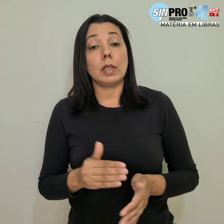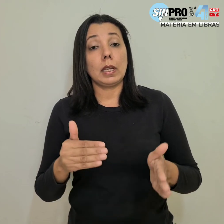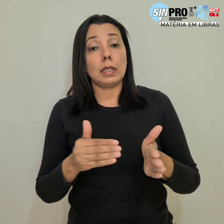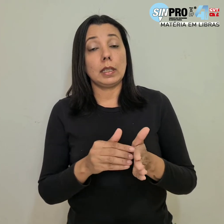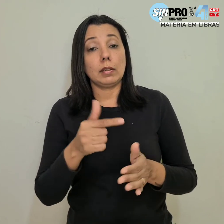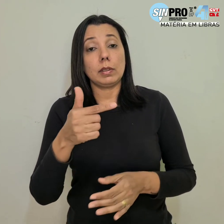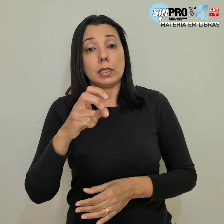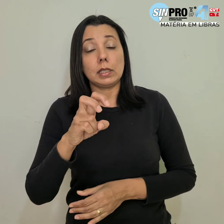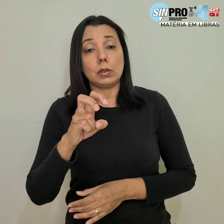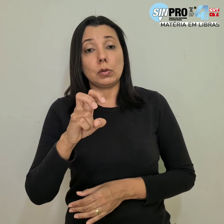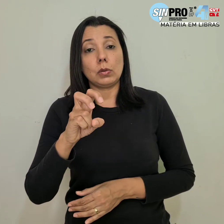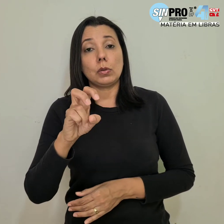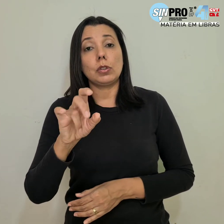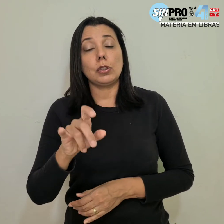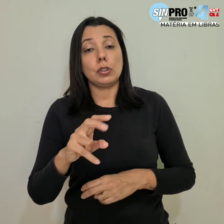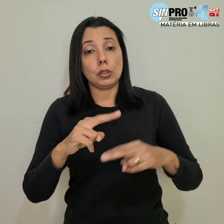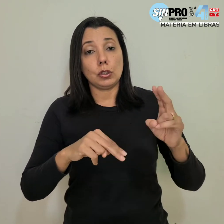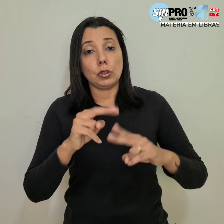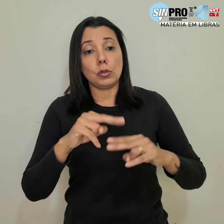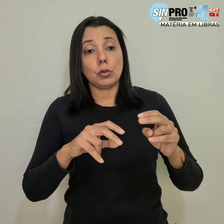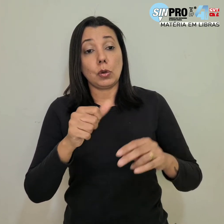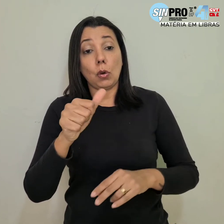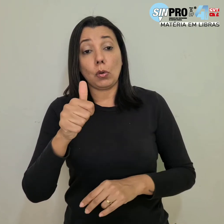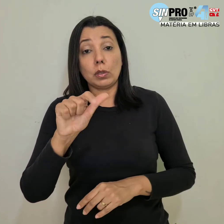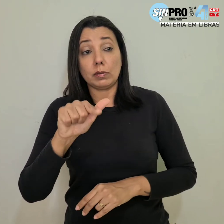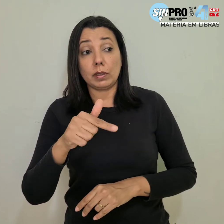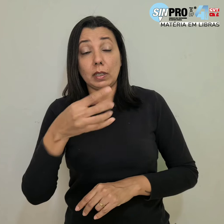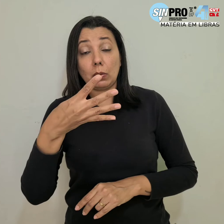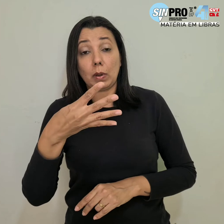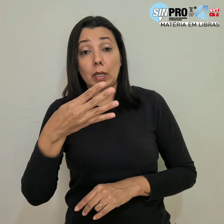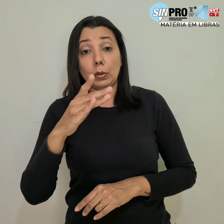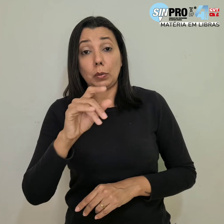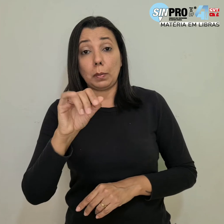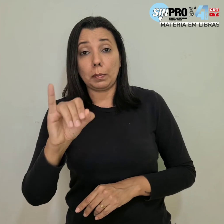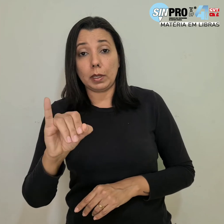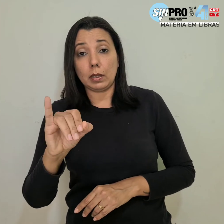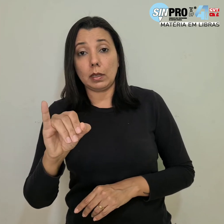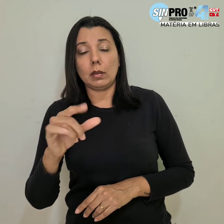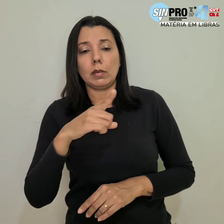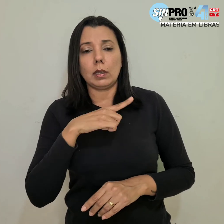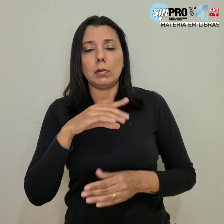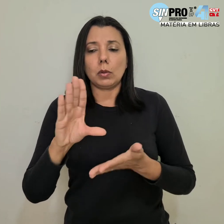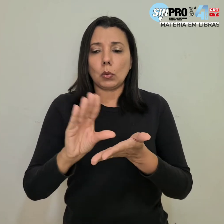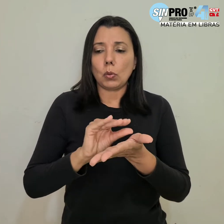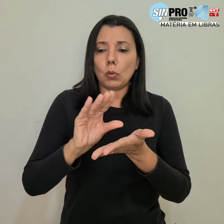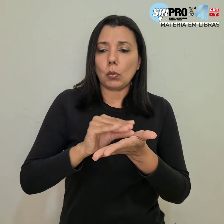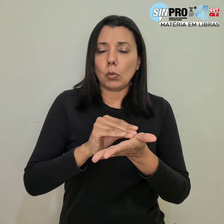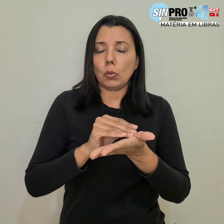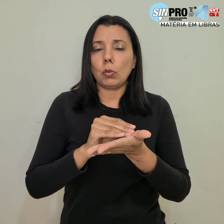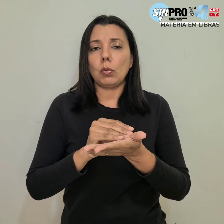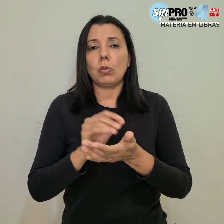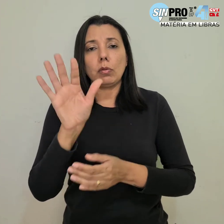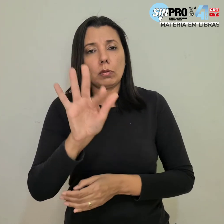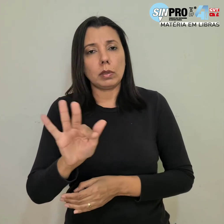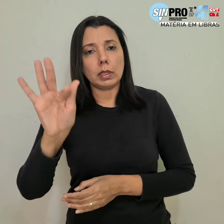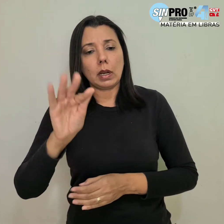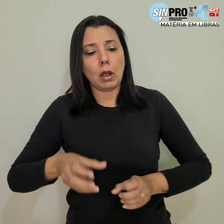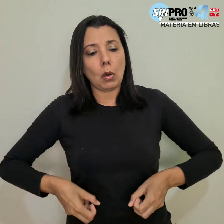Até 25 de junho, 11,4 bilhões de reais vindo dos cofres federais foram gastos em